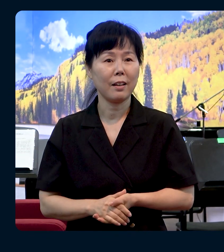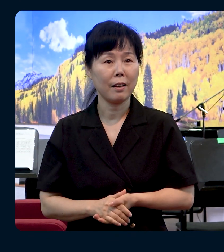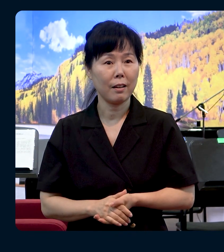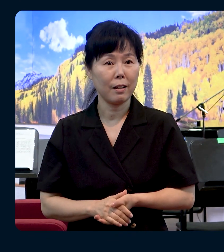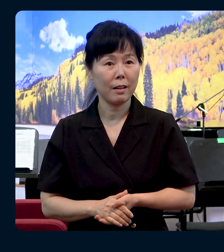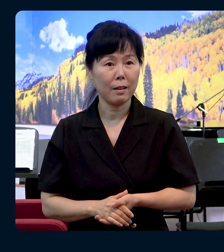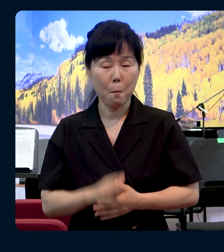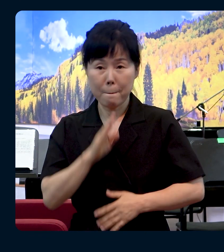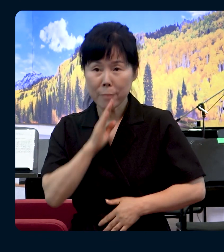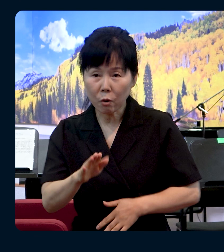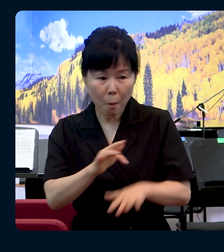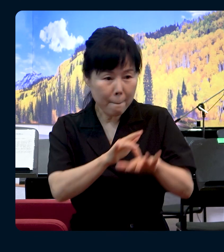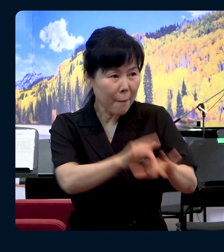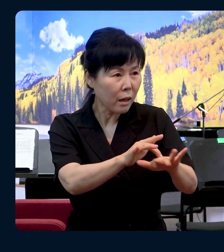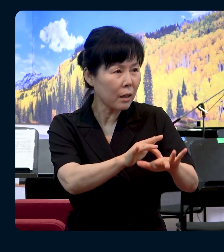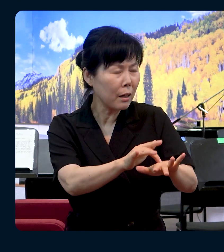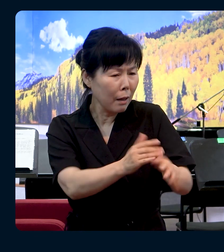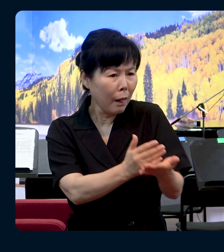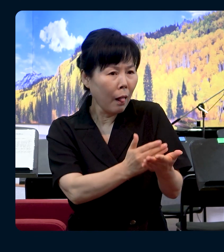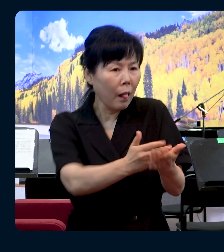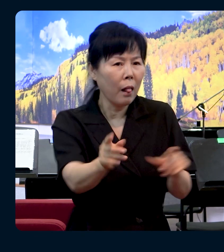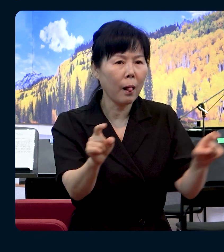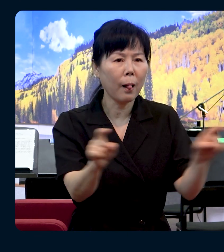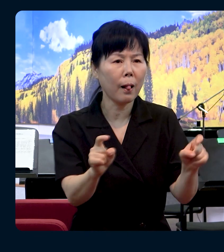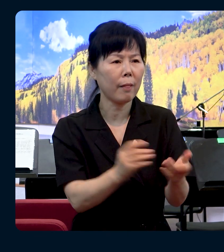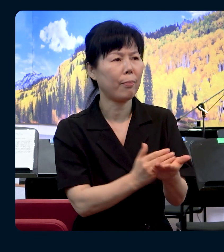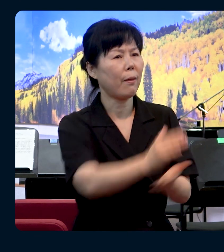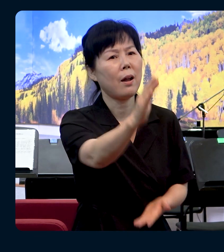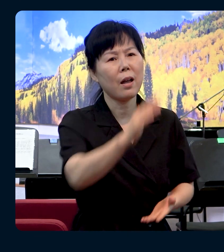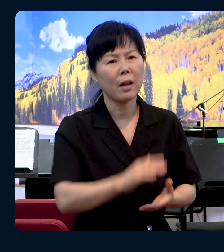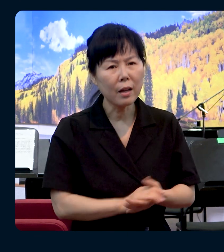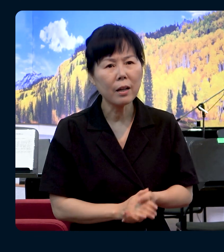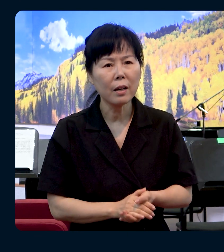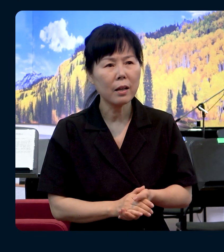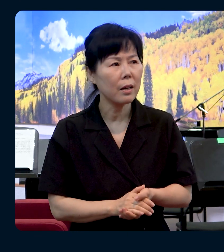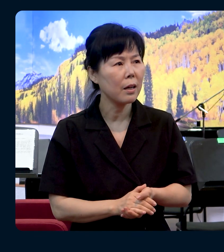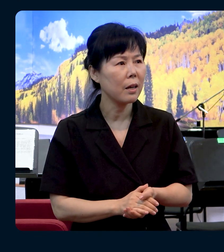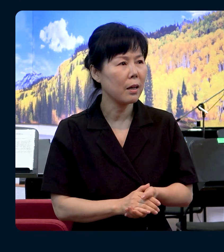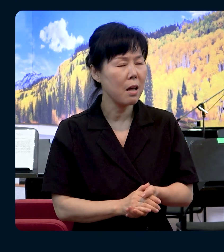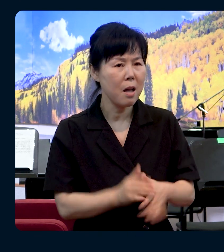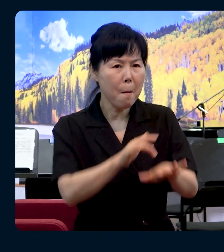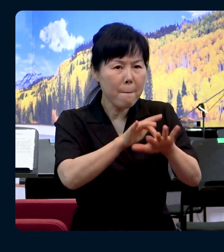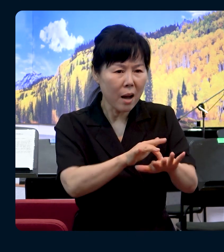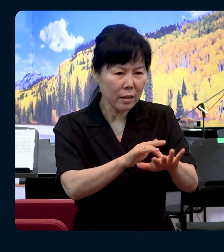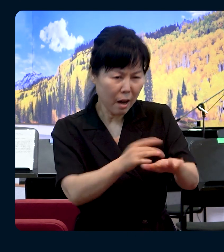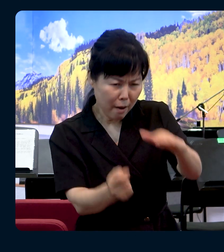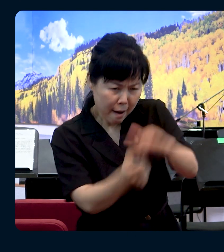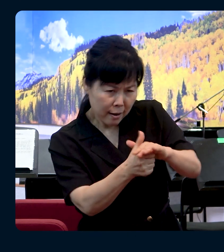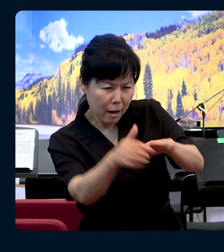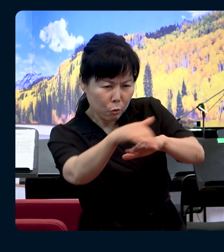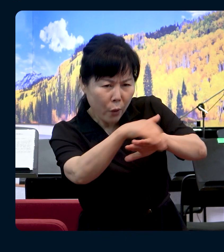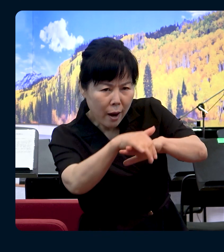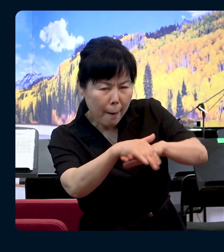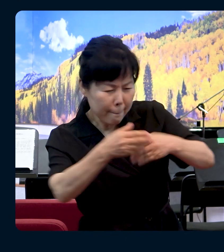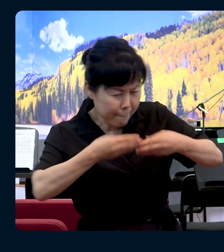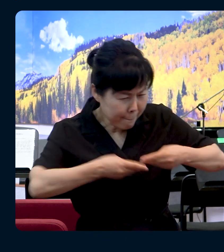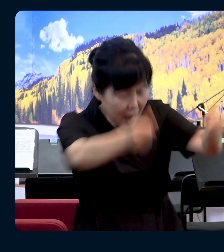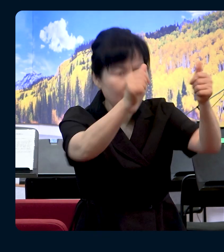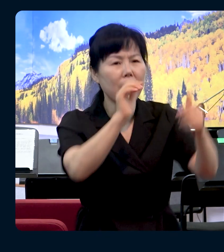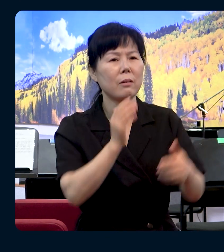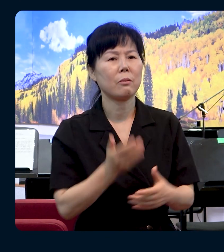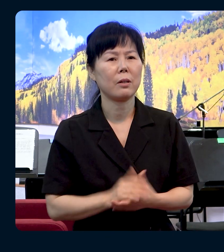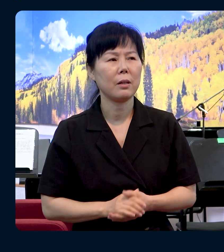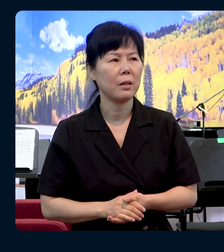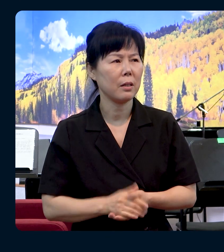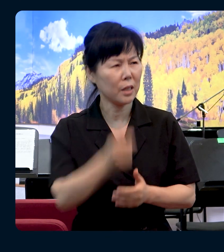순간 마귀는 떠나가지 않을 수가 없습니다. 그 순간 그 괴계는 다 박살나는 줄로 믿습니다. 이게 기도예요.